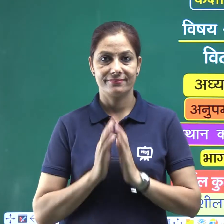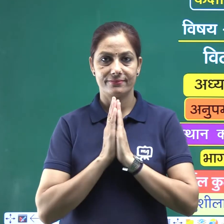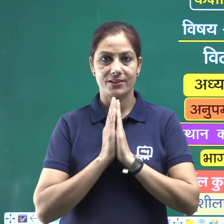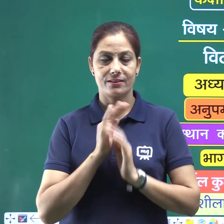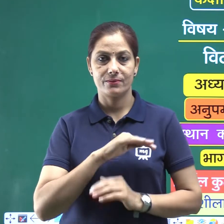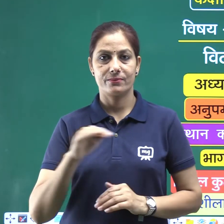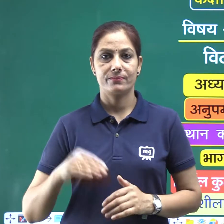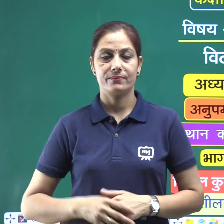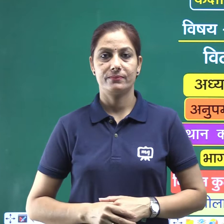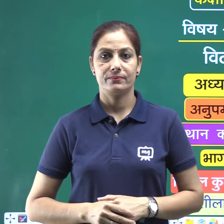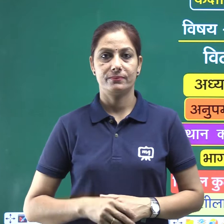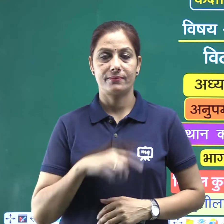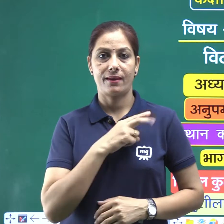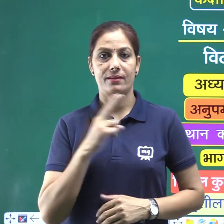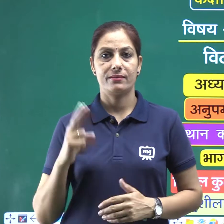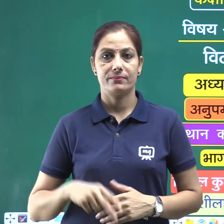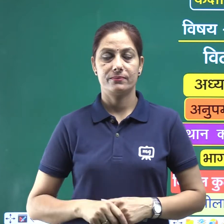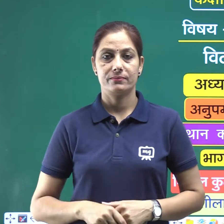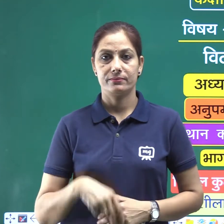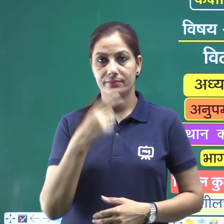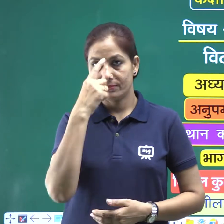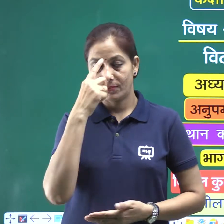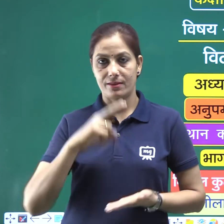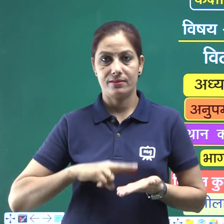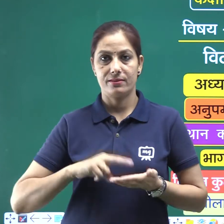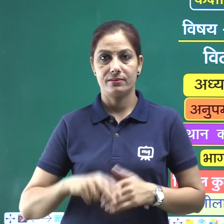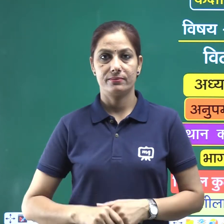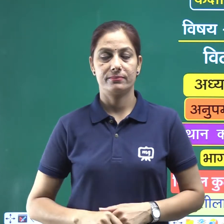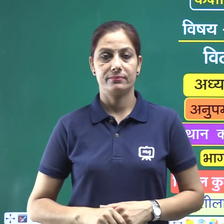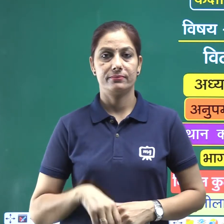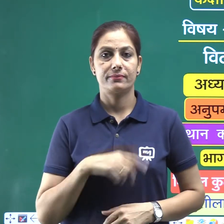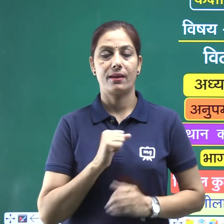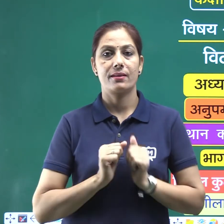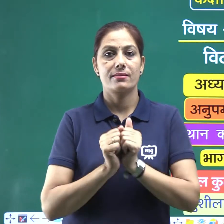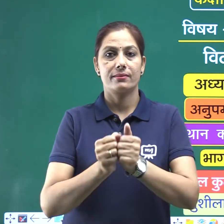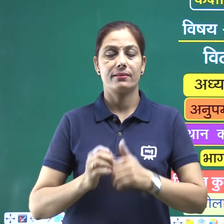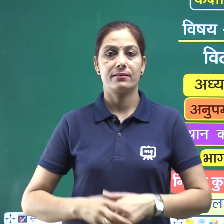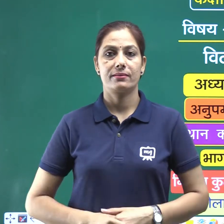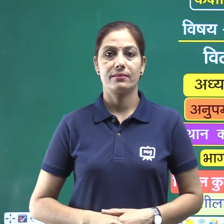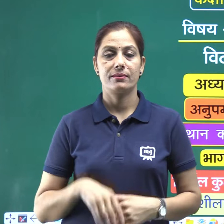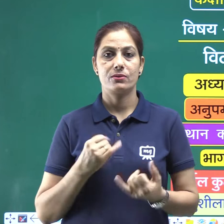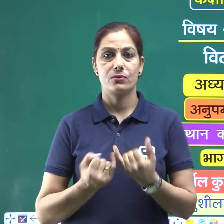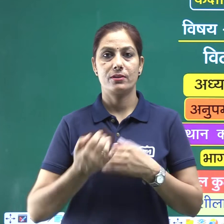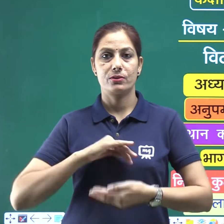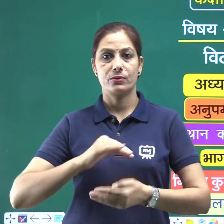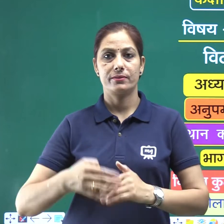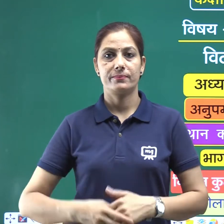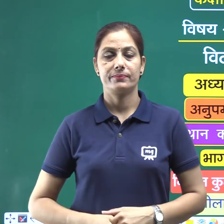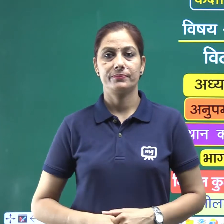नमस्कार बच्चों, मेरा नाम निर्मल कुमार गुप्ता, मेरे साथ हैं सुशीला